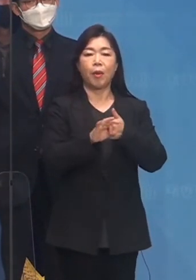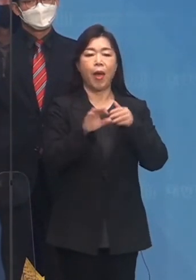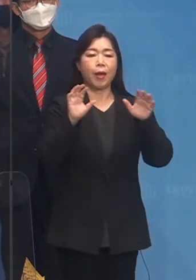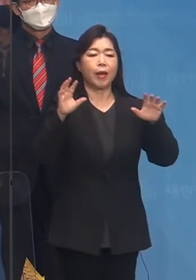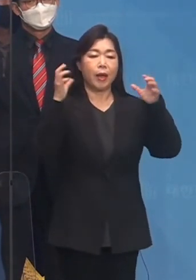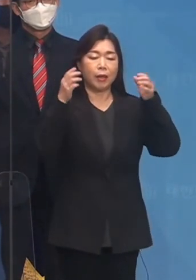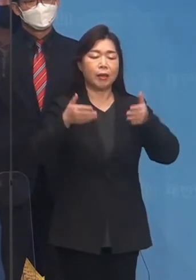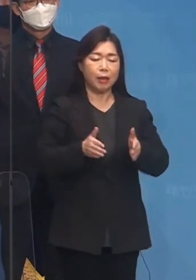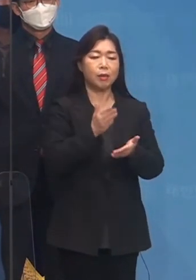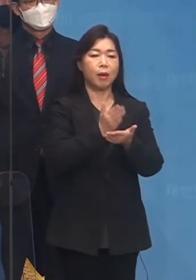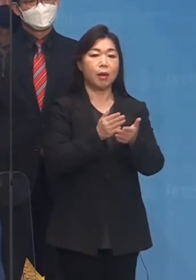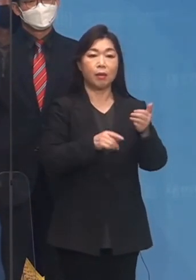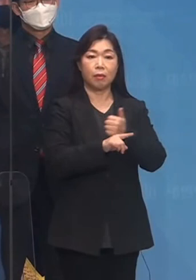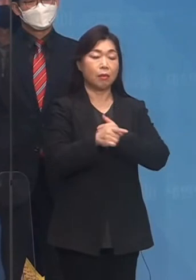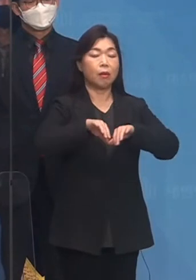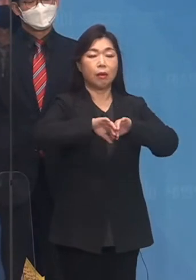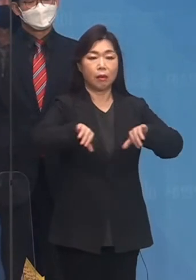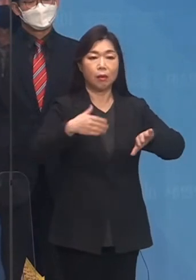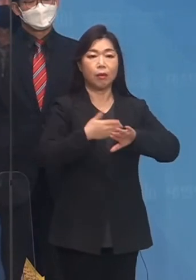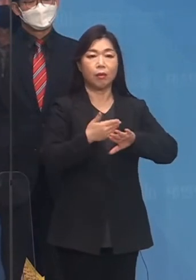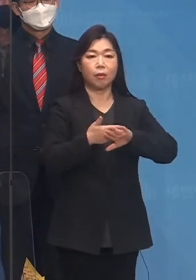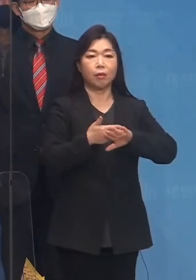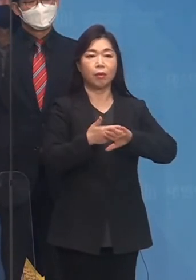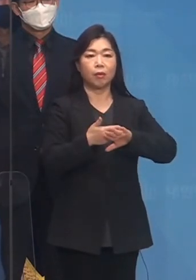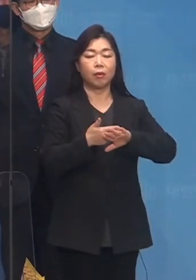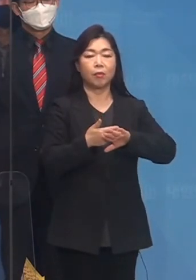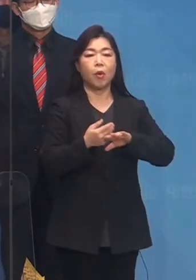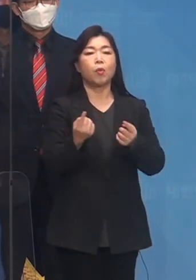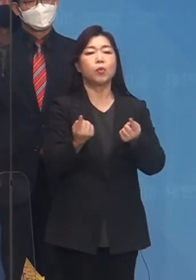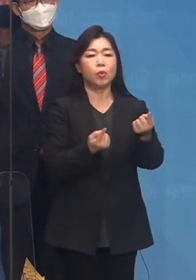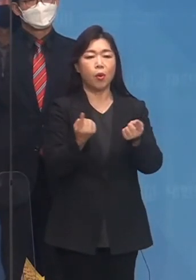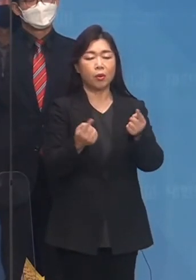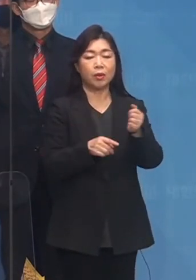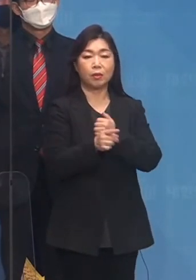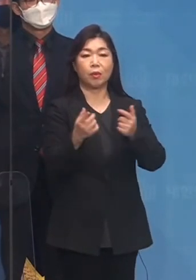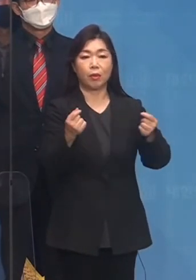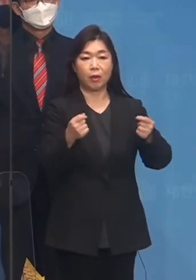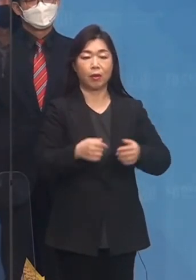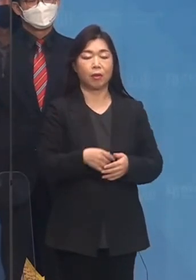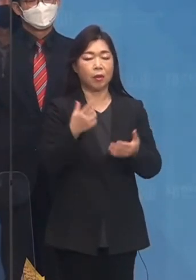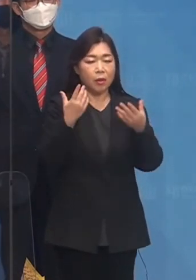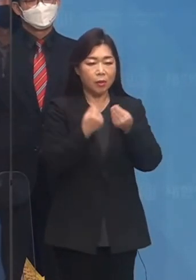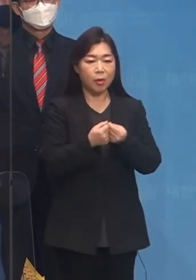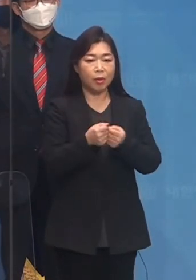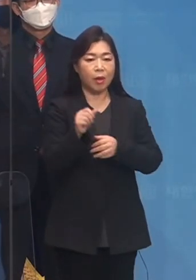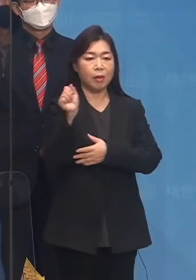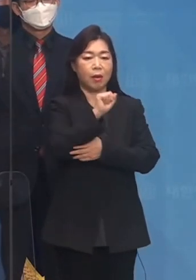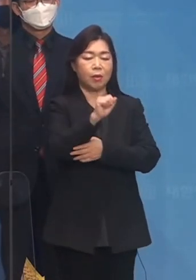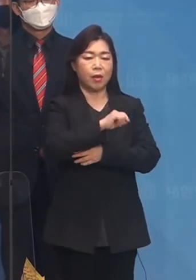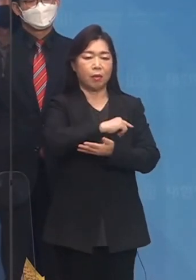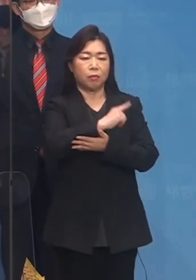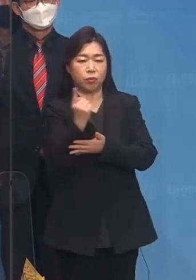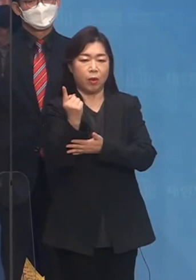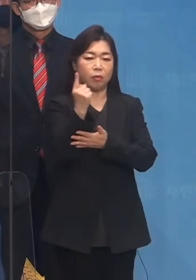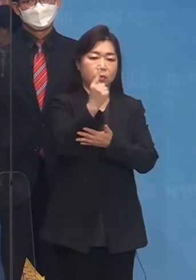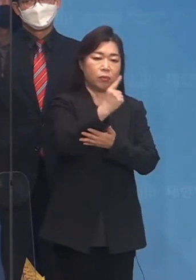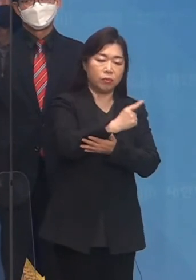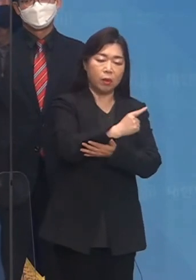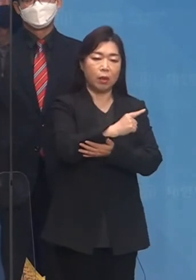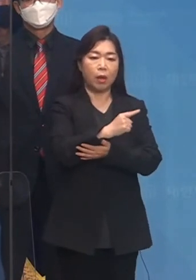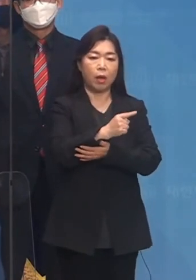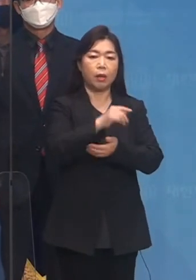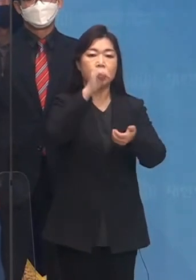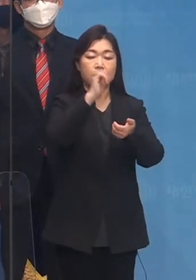낳지 말아라는 이야기가 아니잖아요. 속도 제한을 한다 그러면은 자동차가 달려가지 말아라는 이야기가